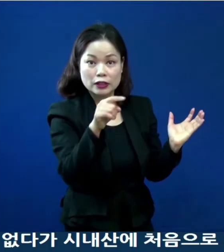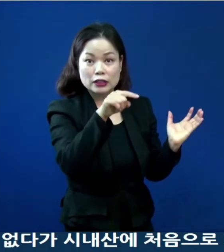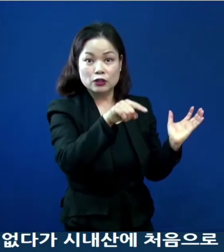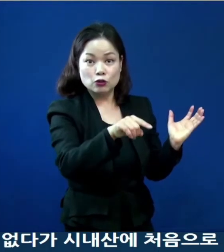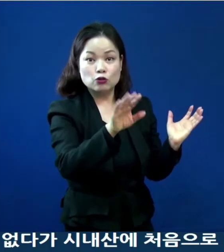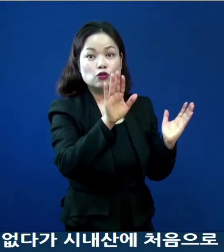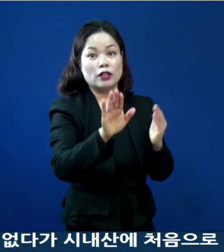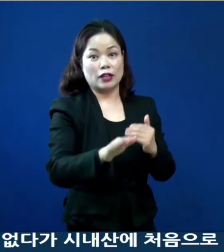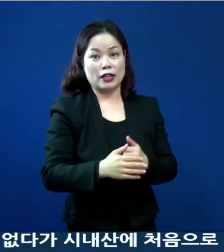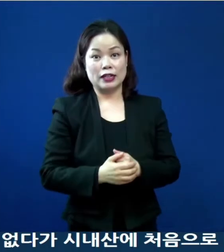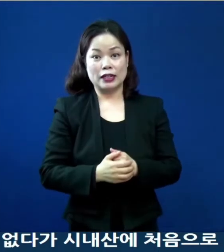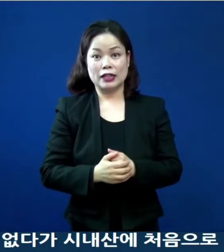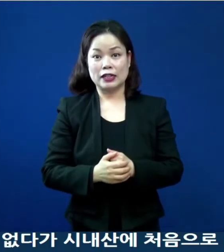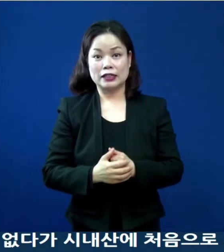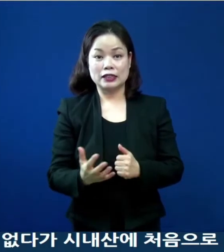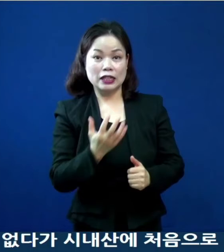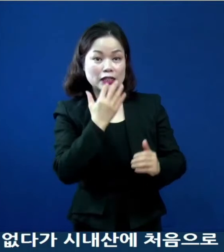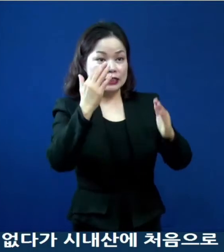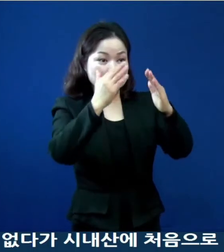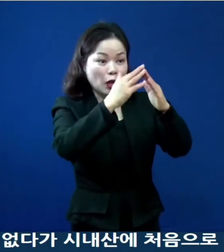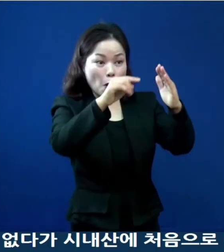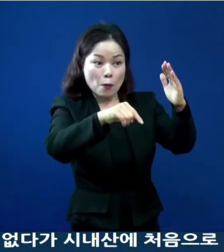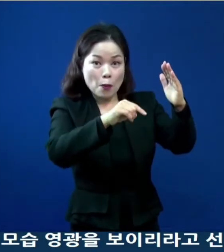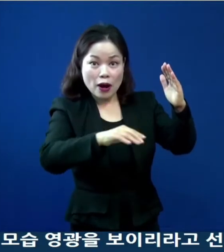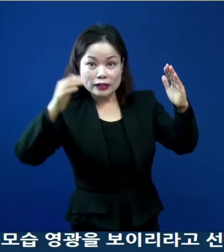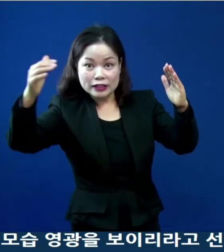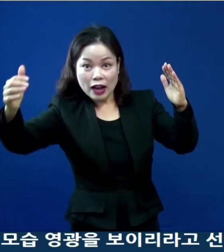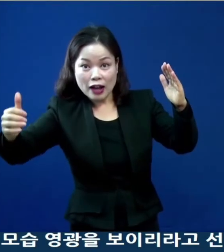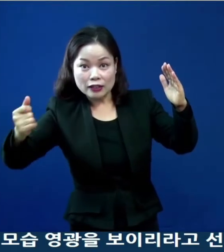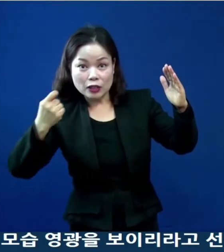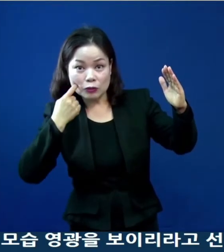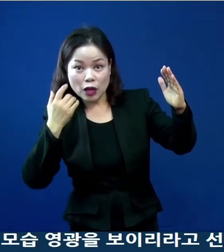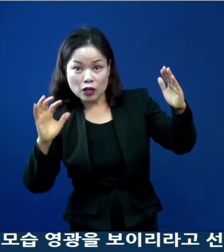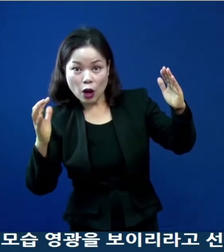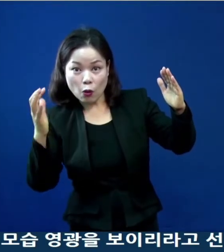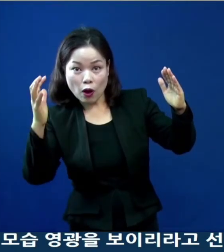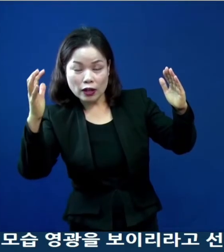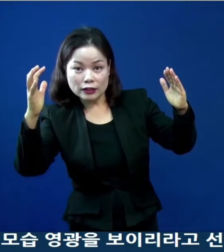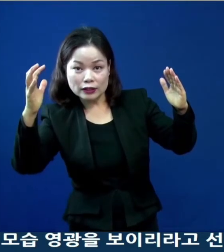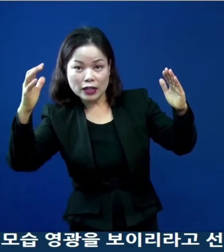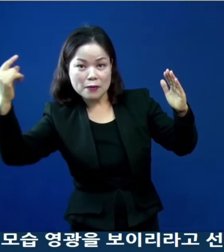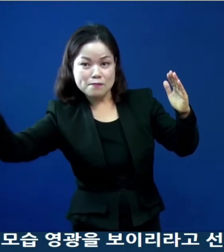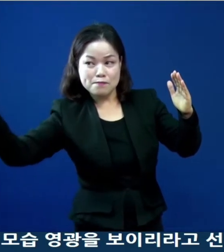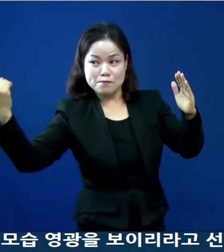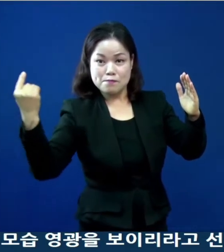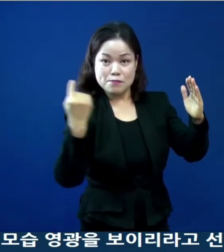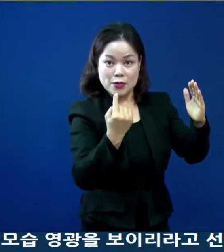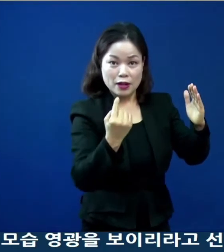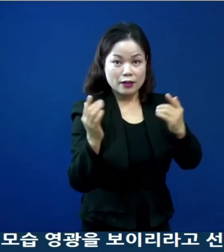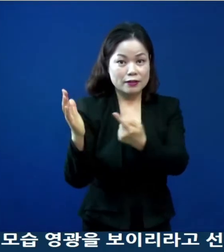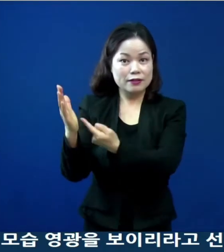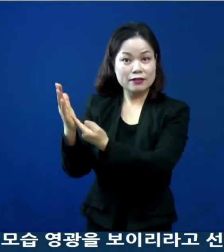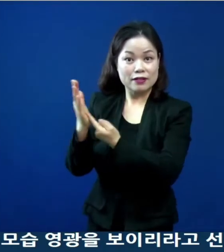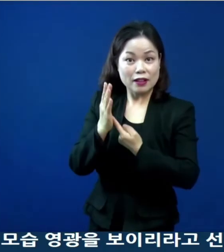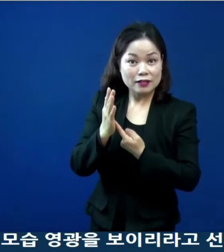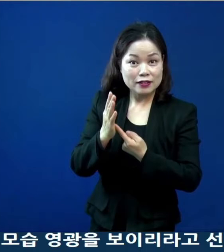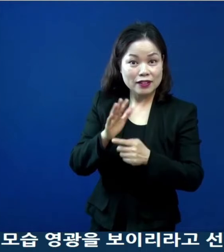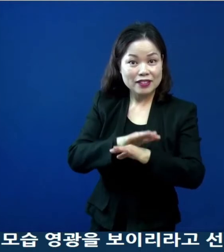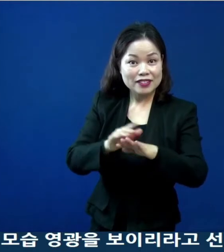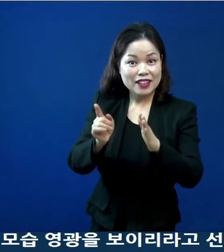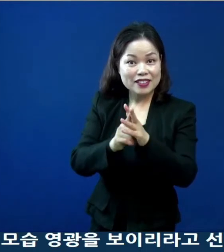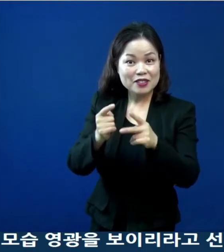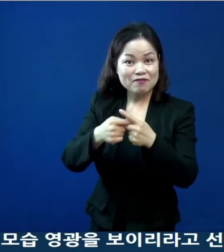펼치심에 그 성막 속에 하나님의 영광과 임재가 나타나도록 하신 겁니다. 잘 이해가